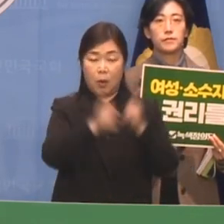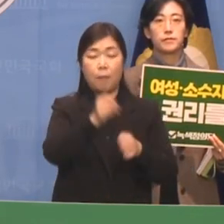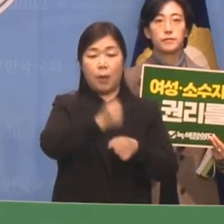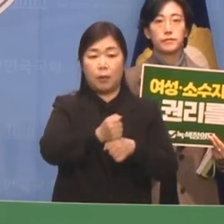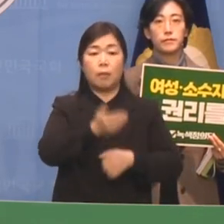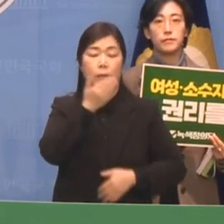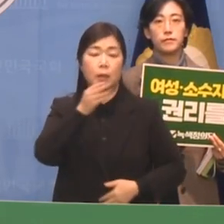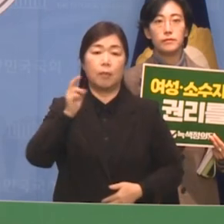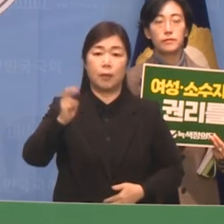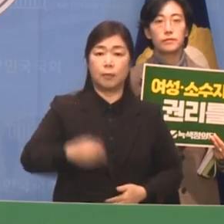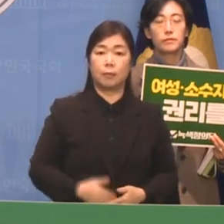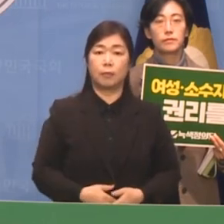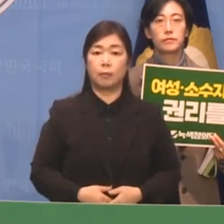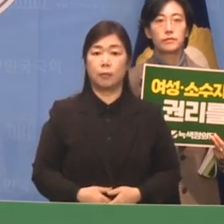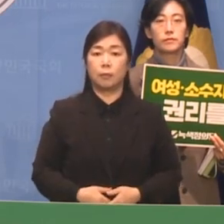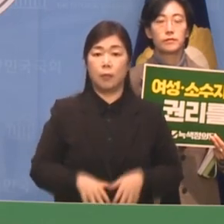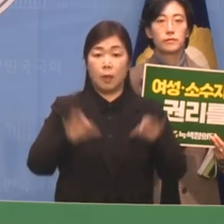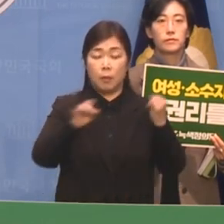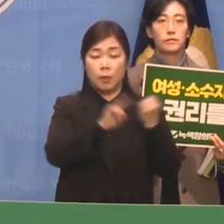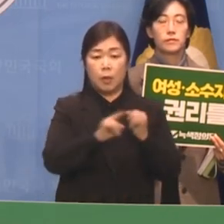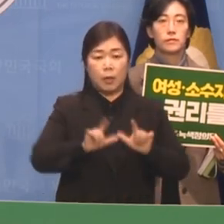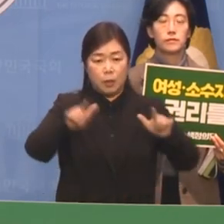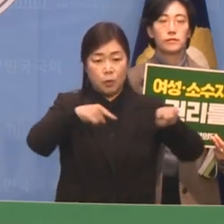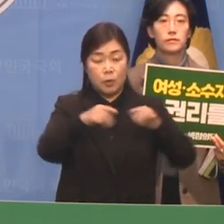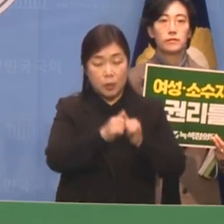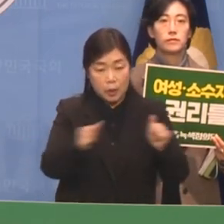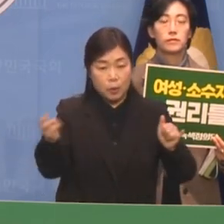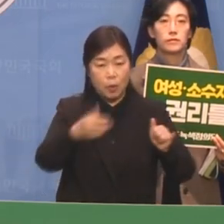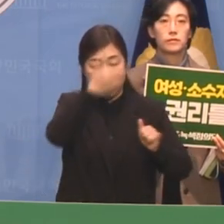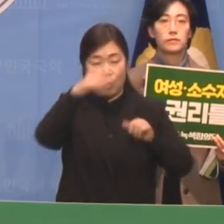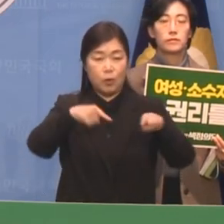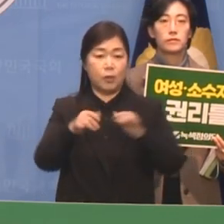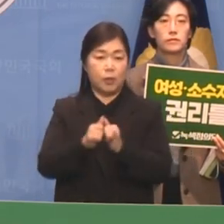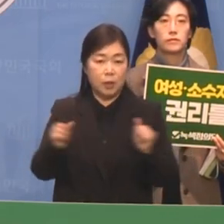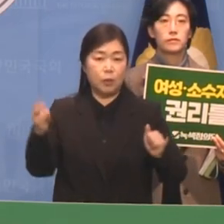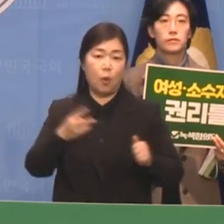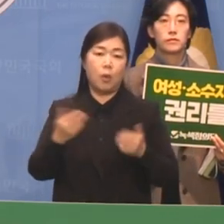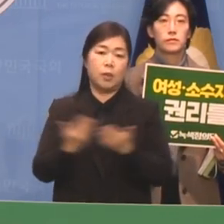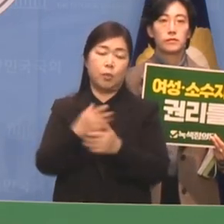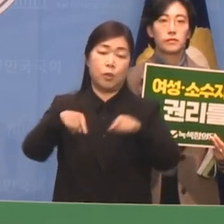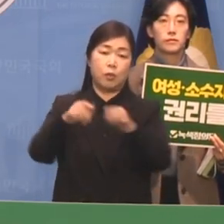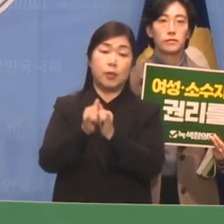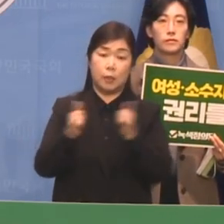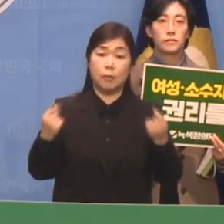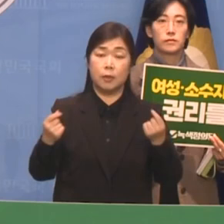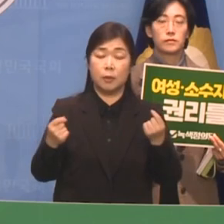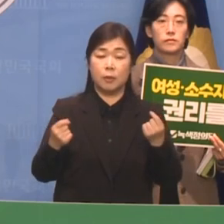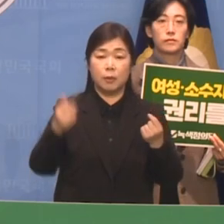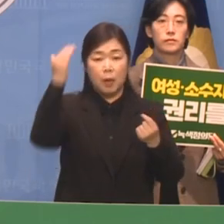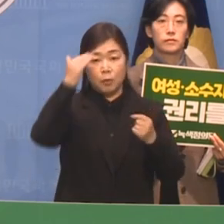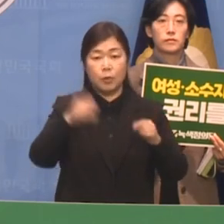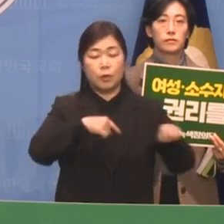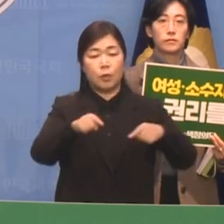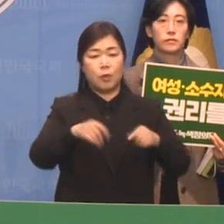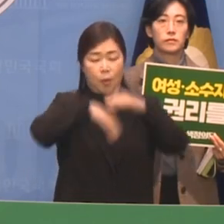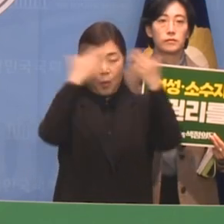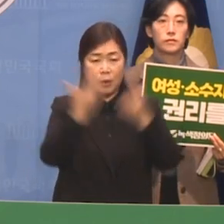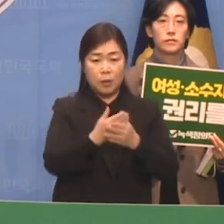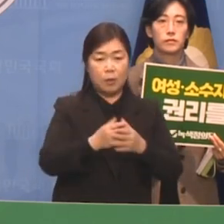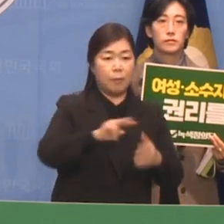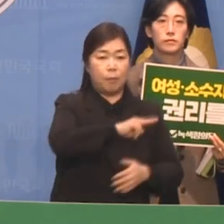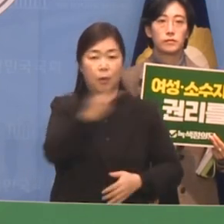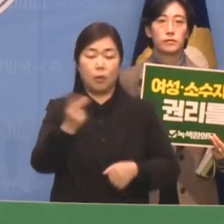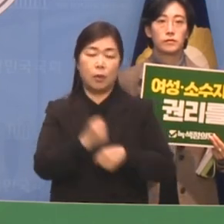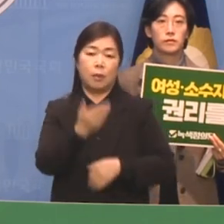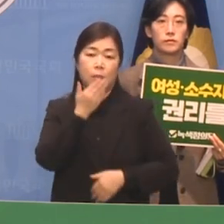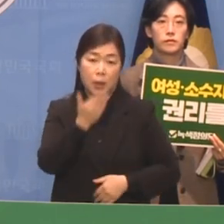것입니다. 김혜미 후보는 기후정치인으로서, 청년정치인으로서, 진보정치인으로서 한국 정치의 모습을 확 바꿀 능력과